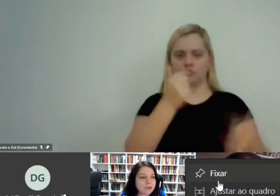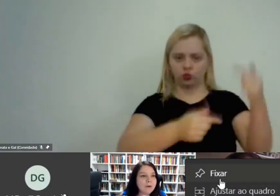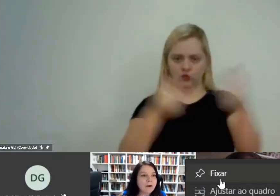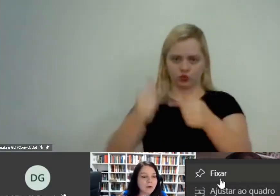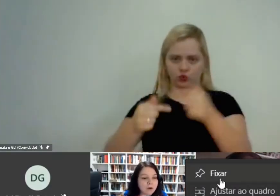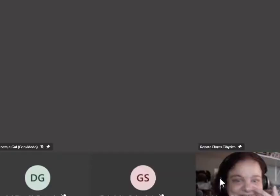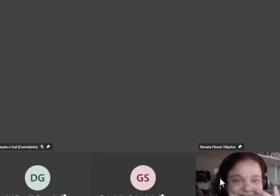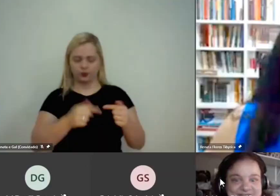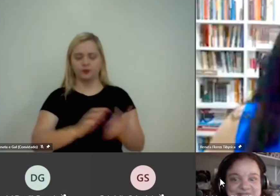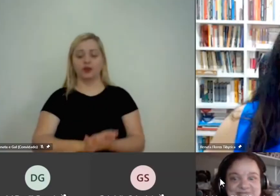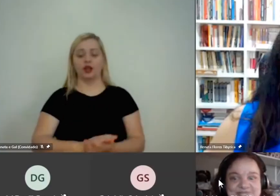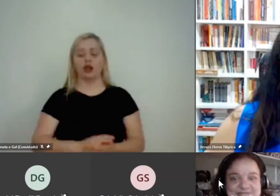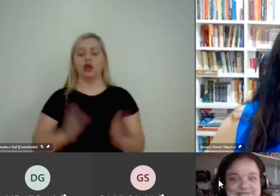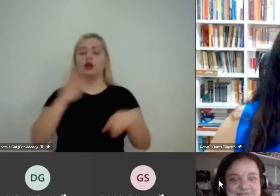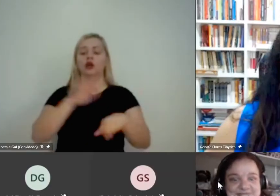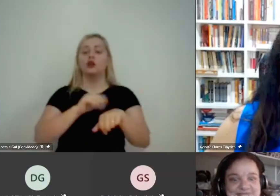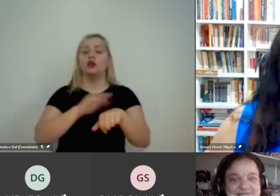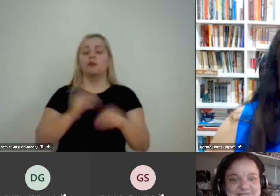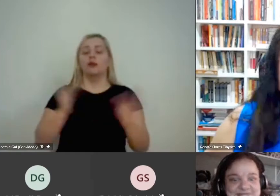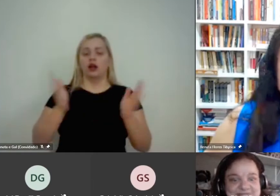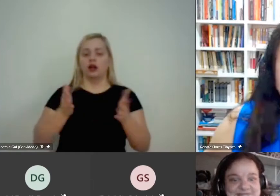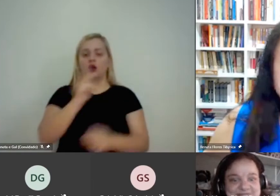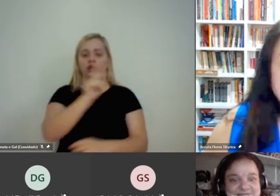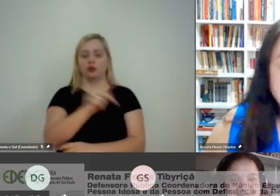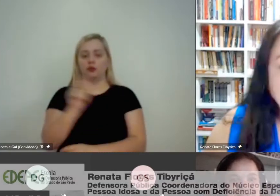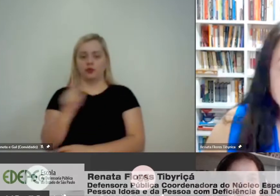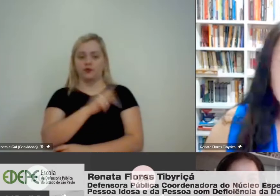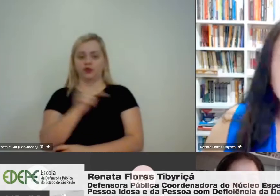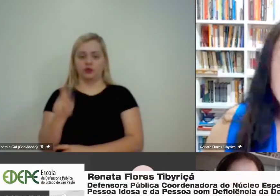E eu vou chamar agora o professor,